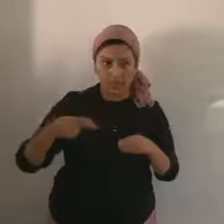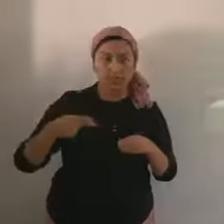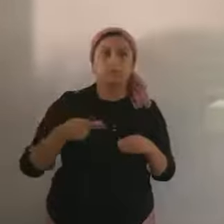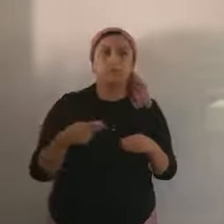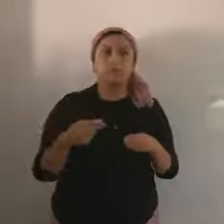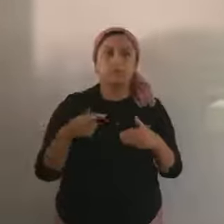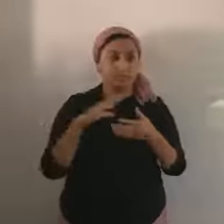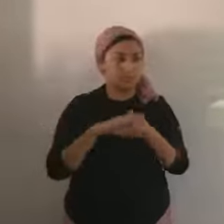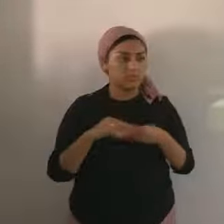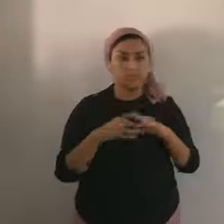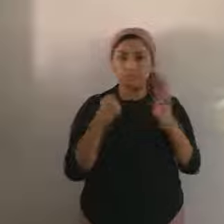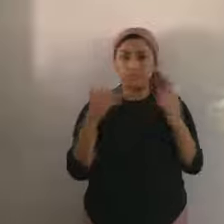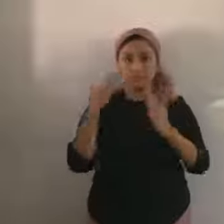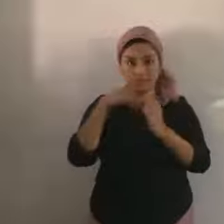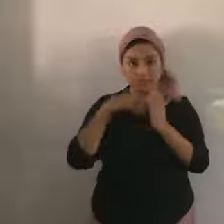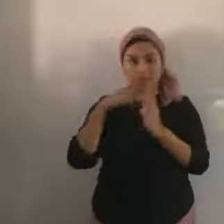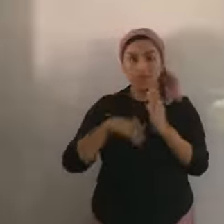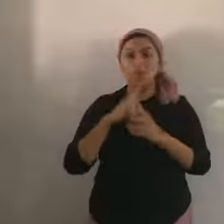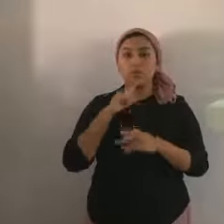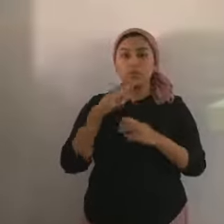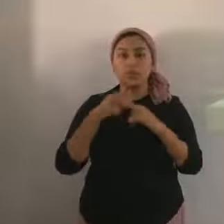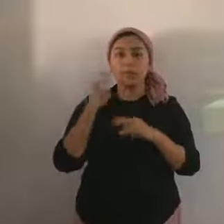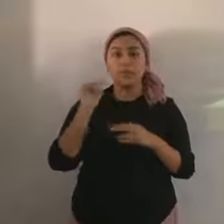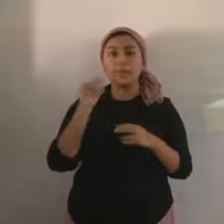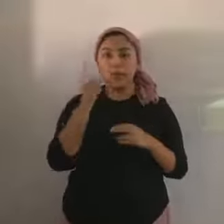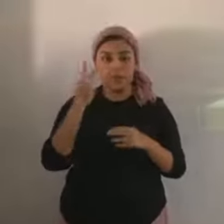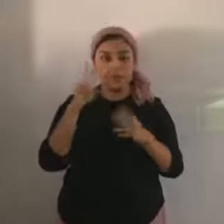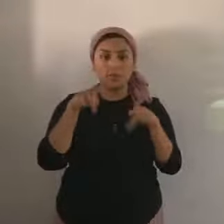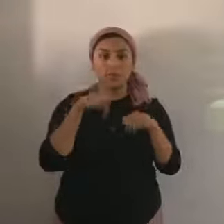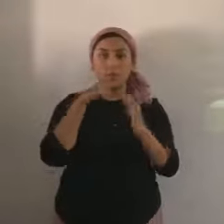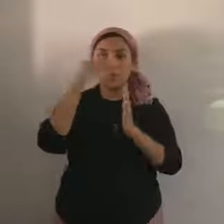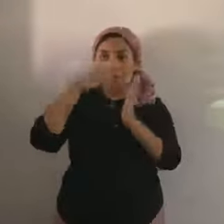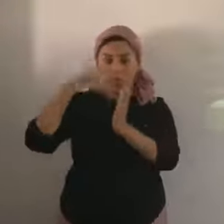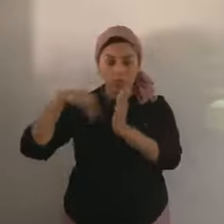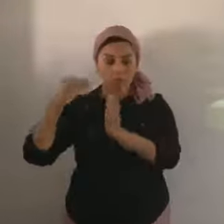escribe muchas cosas también, que su nombre realmente es Matillahu. Entonces,